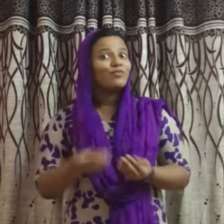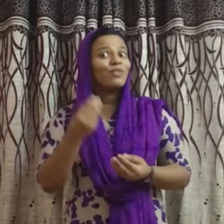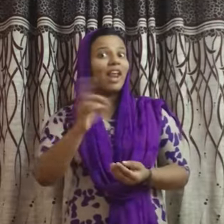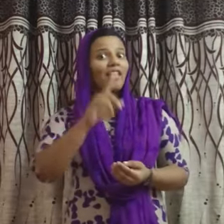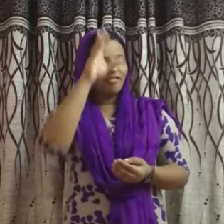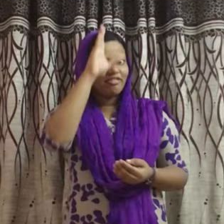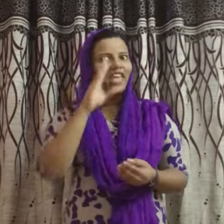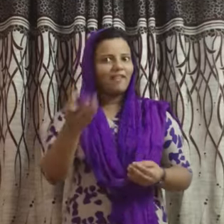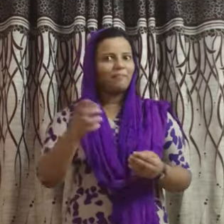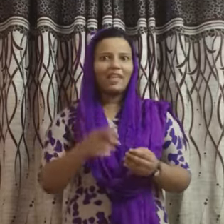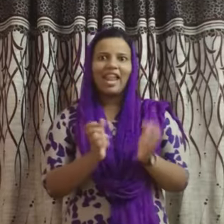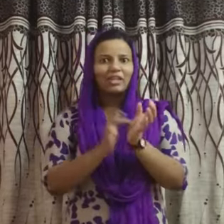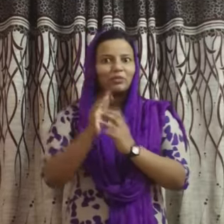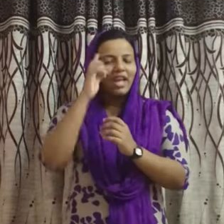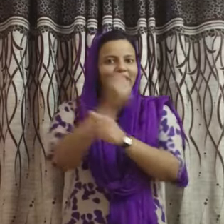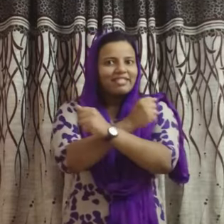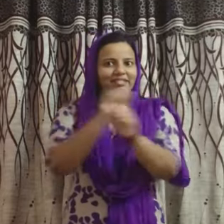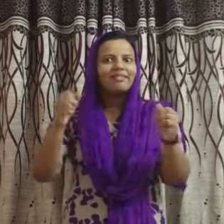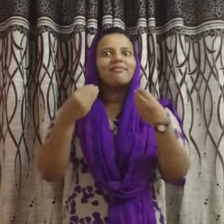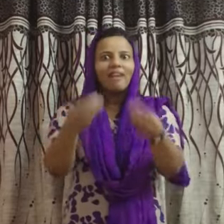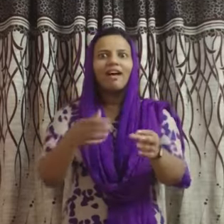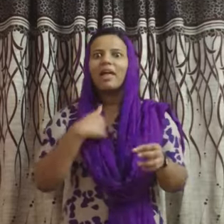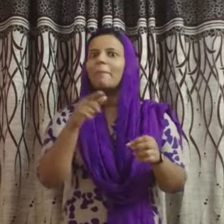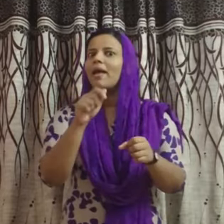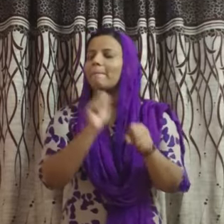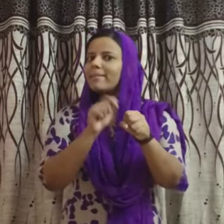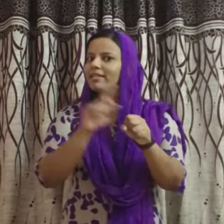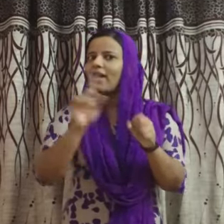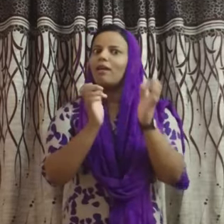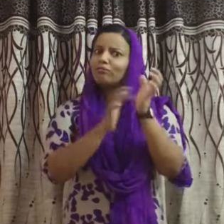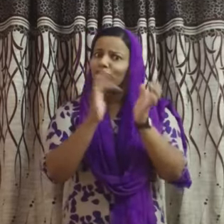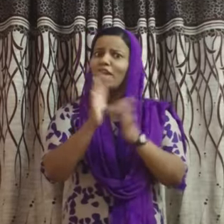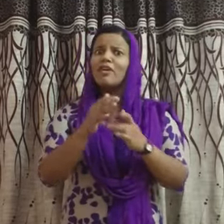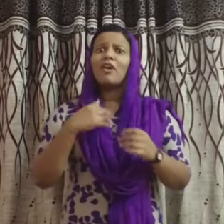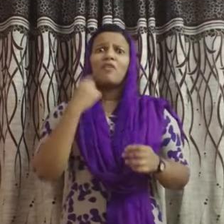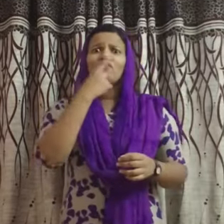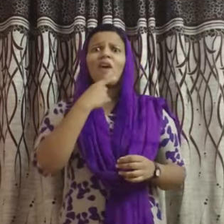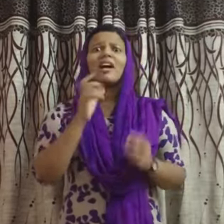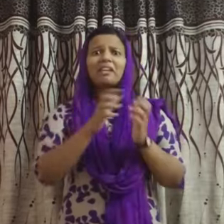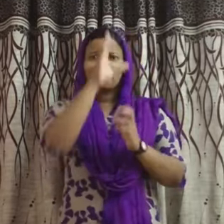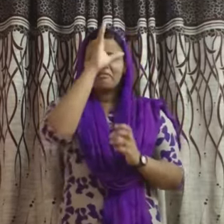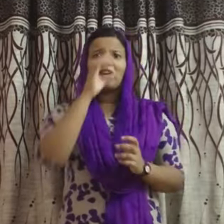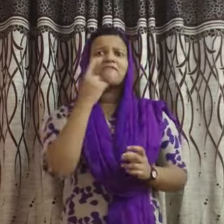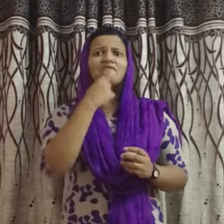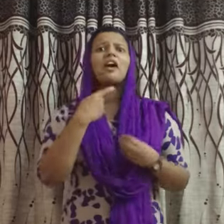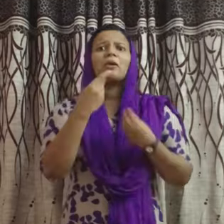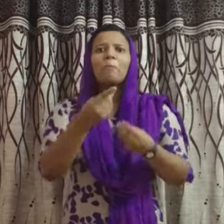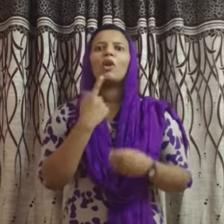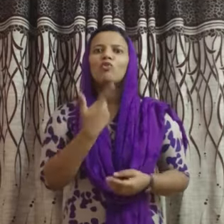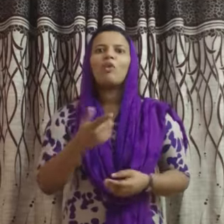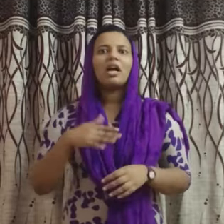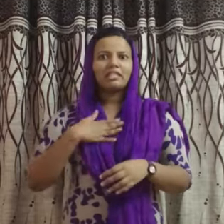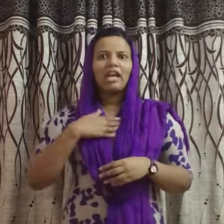തന്നതാരാ? കർത്താവ്. നമ്മളെ നിർമ്മിച്ചവനാരാ? കർത്താവ്. ആ കർത്താവ് ഇന്ന് പ്രഭാതി വാക്ക് തരുന്നു, ഞാൻ നിങ്ങളെ ചുമന്ന് പിടിപ്പിച്ചോളാം. കരങ്ങൾ